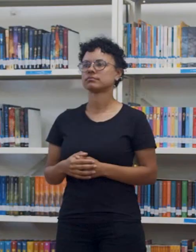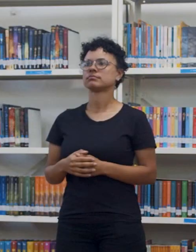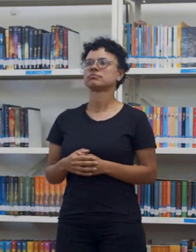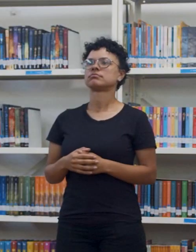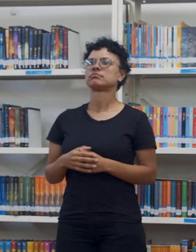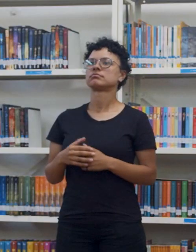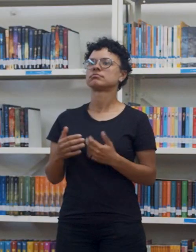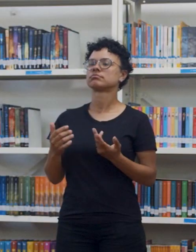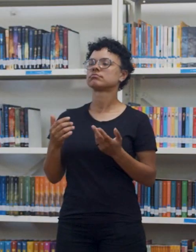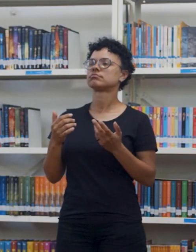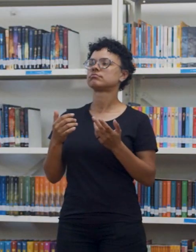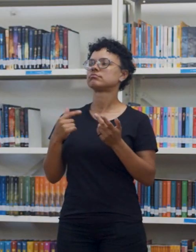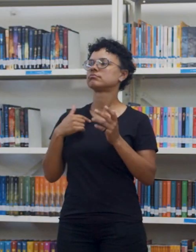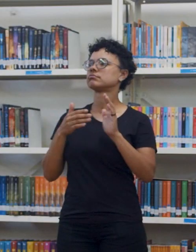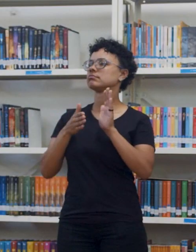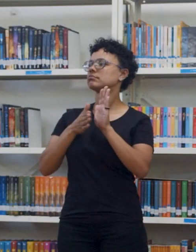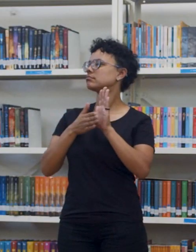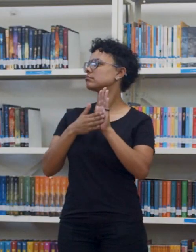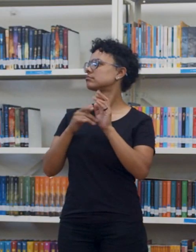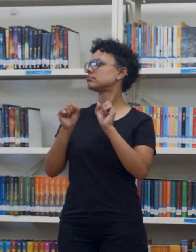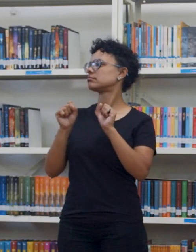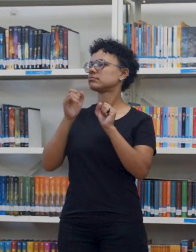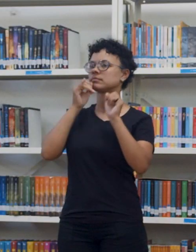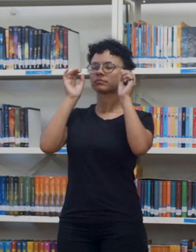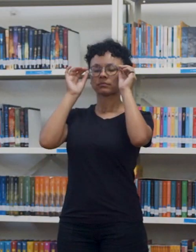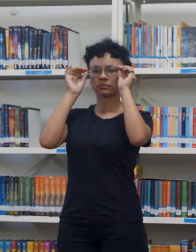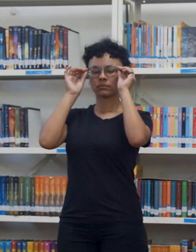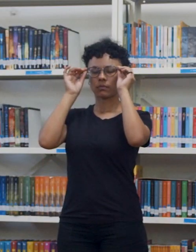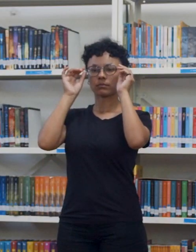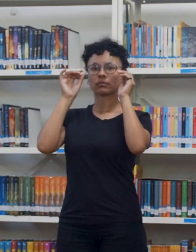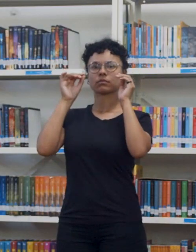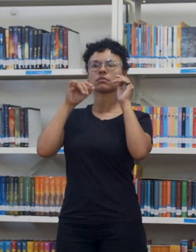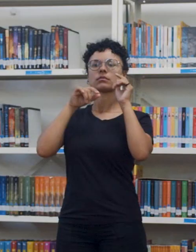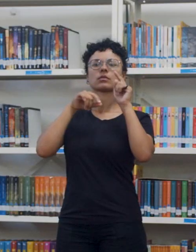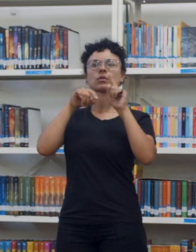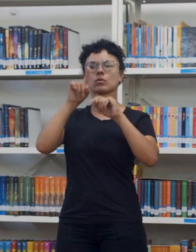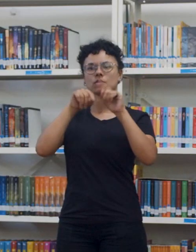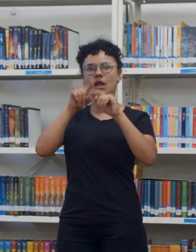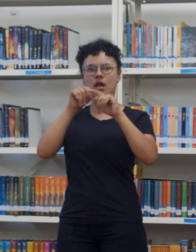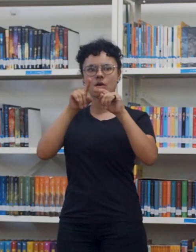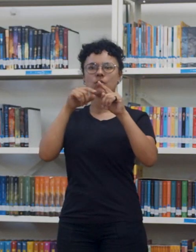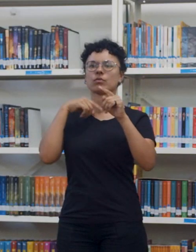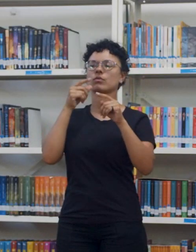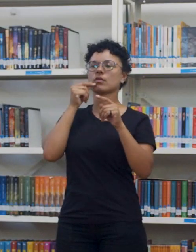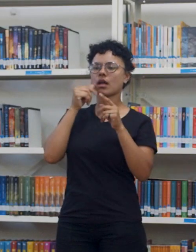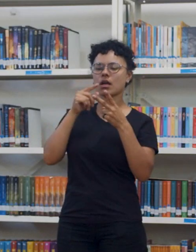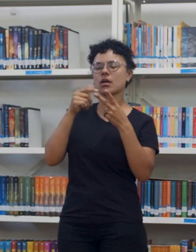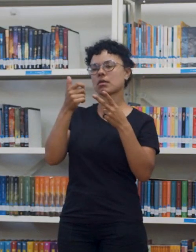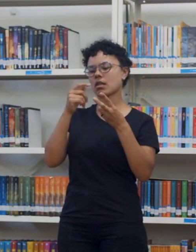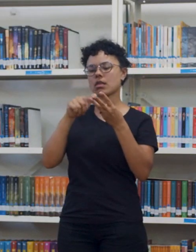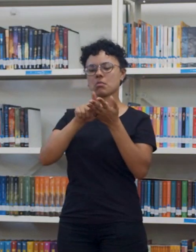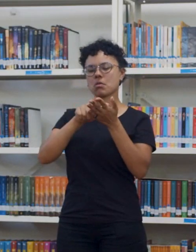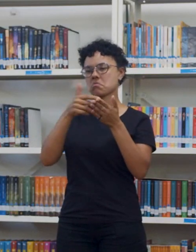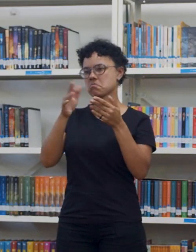Eu vou propor para vocês que a gente pegue o material que tem aqui do lado, lápis, papel, caneta, o que